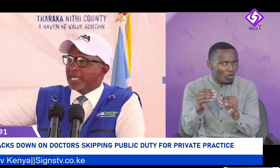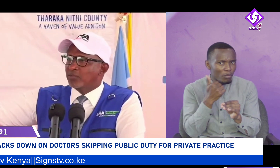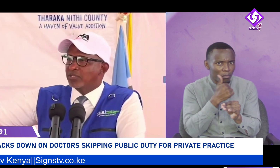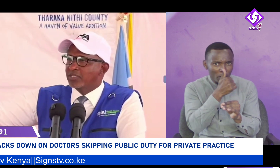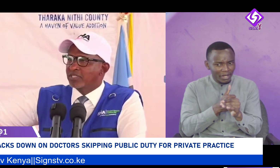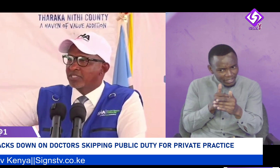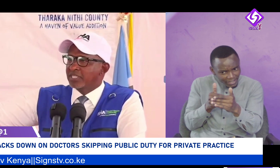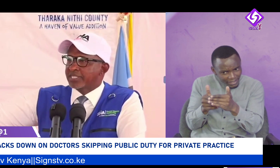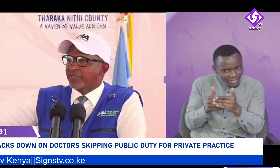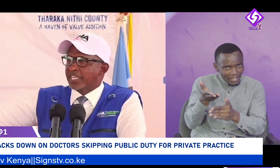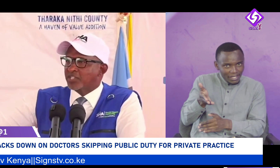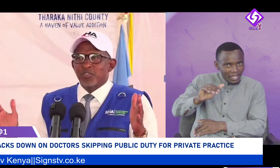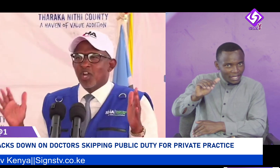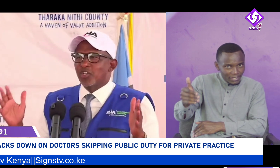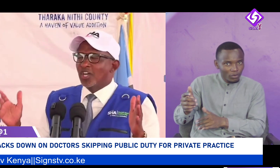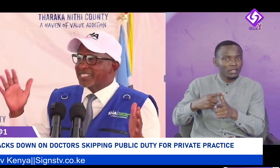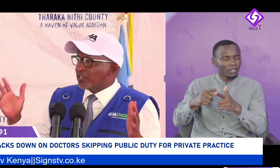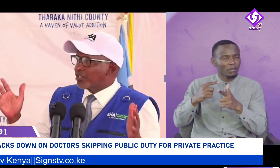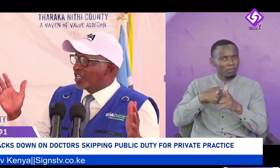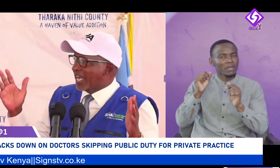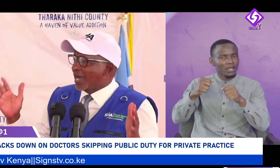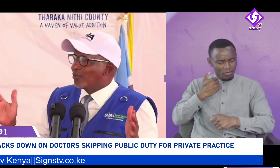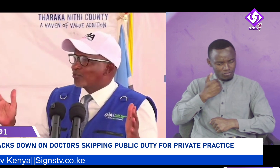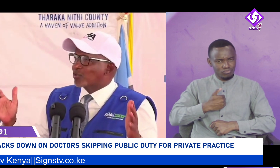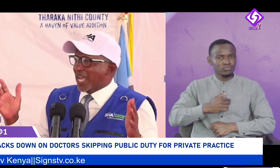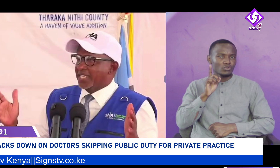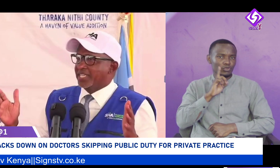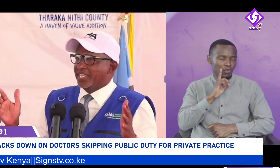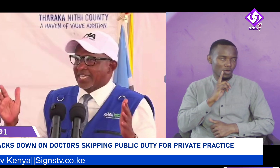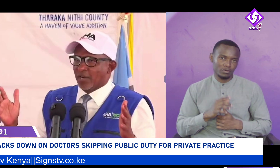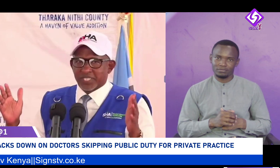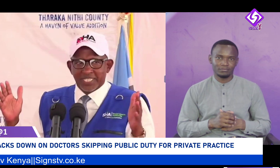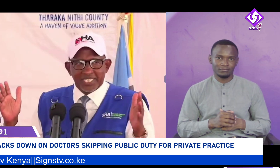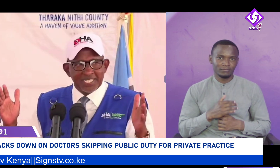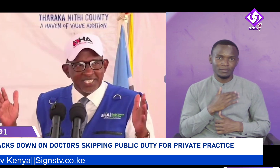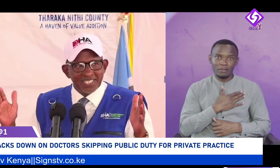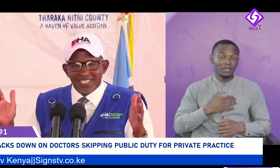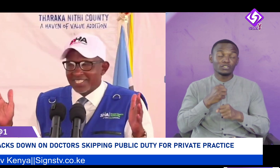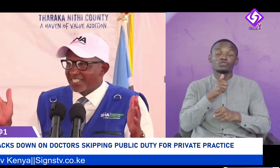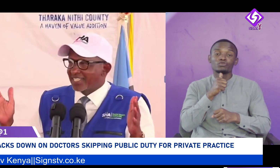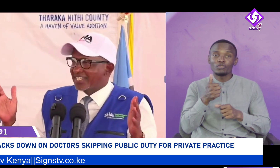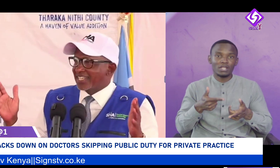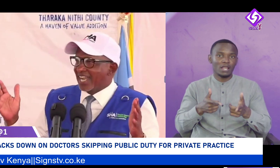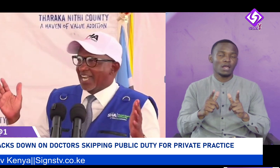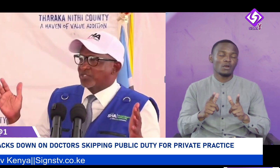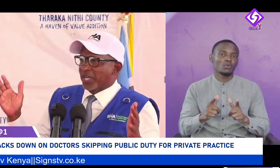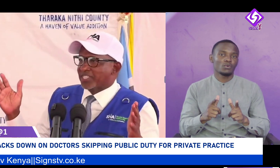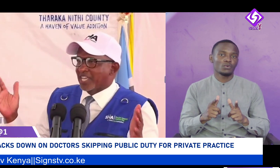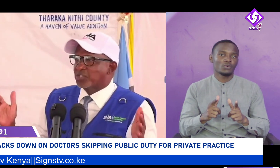town nitafanya kesho. You know, don't allow to turn the county as your retention.